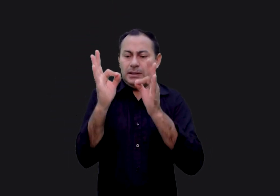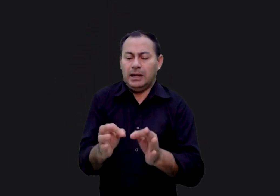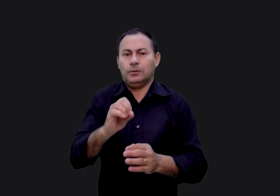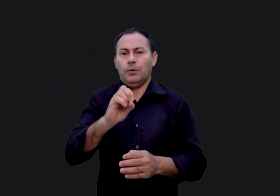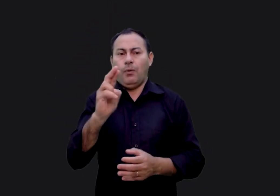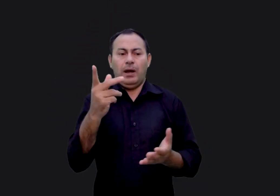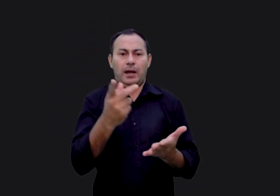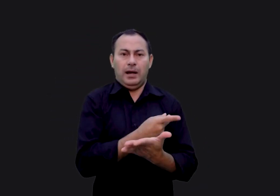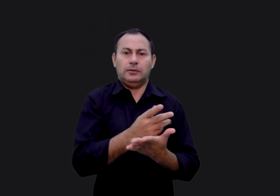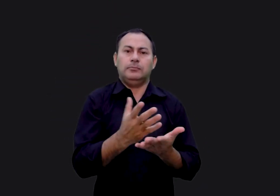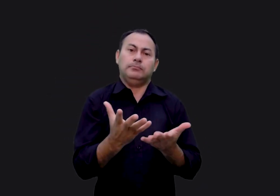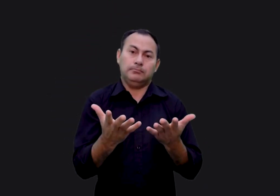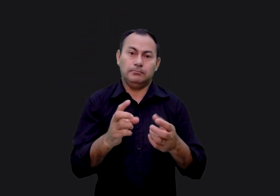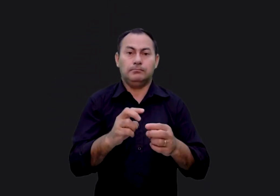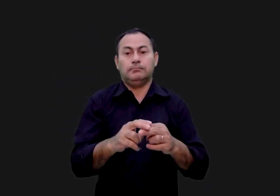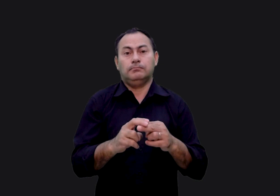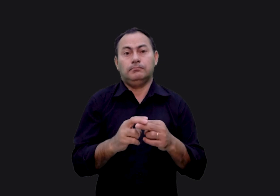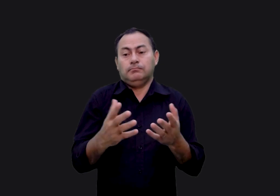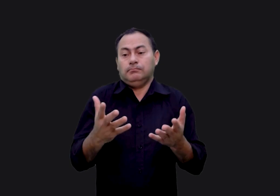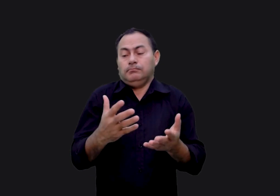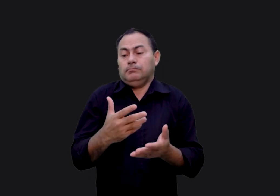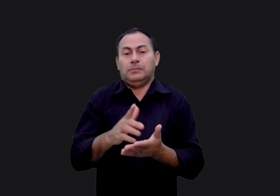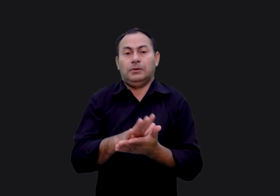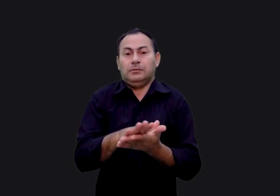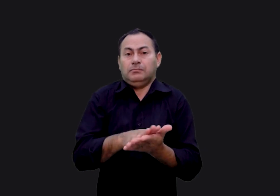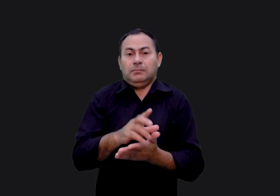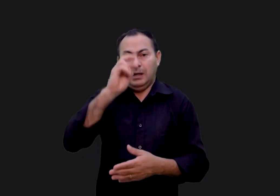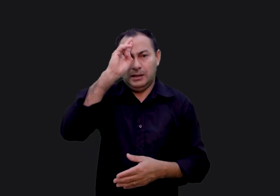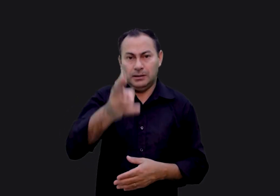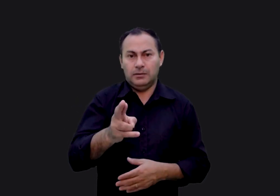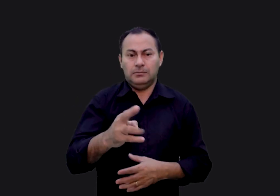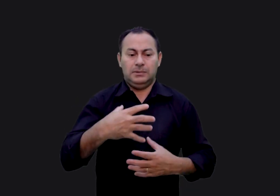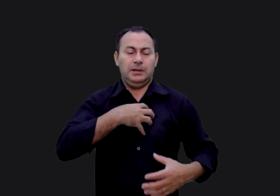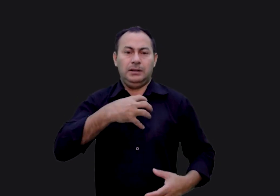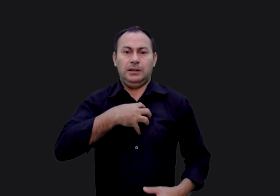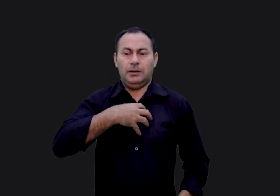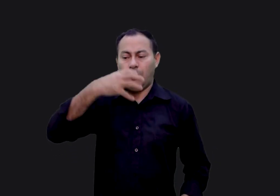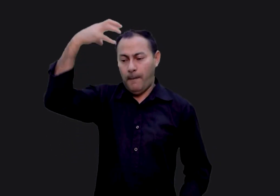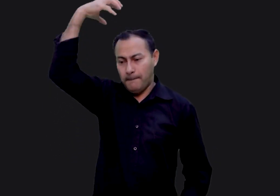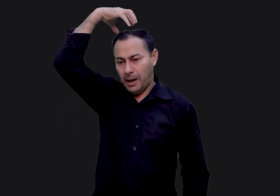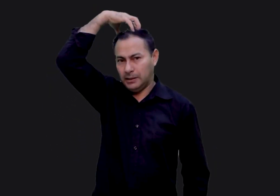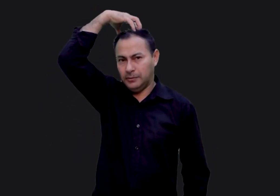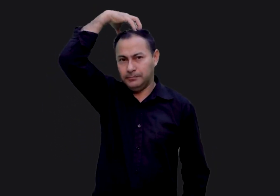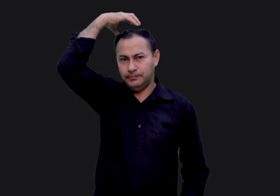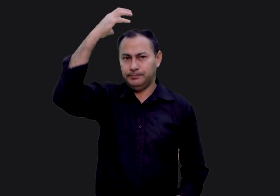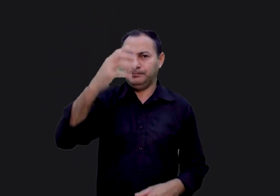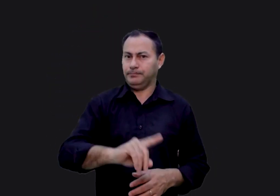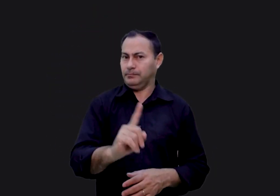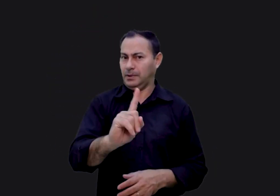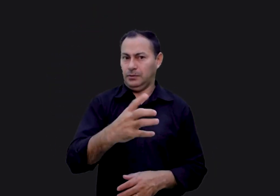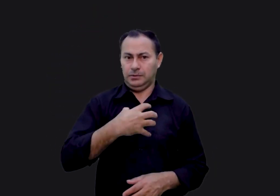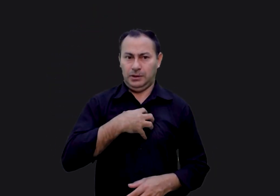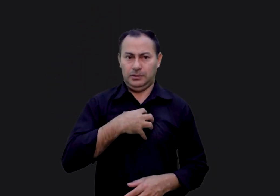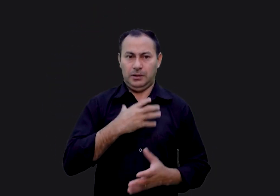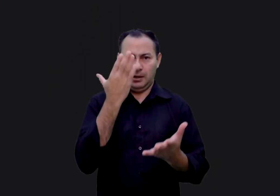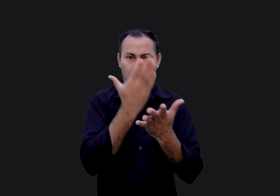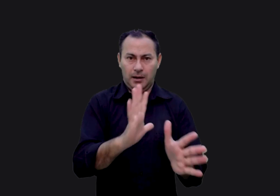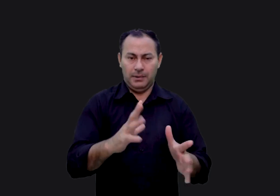certo ou errado e que, portanto, não há razão para se sentirem culpadas. Essa não é a maneira de acabar